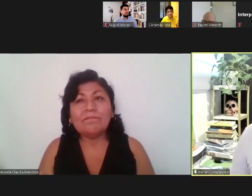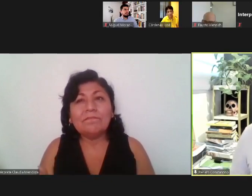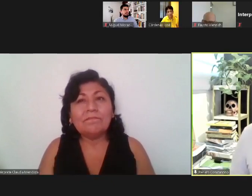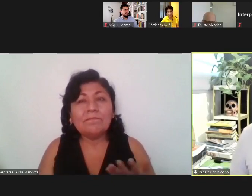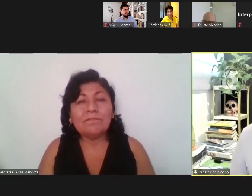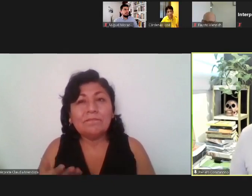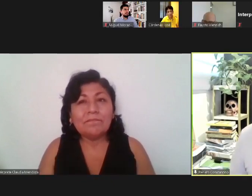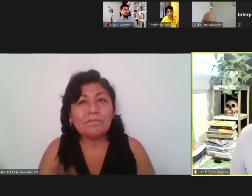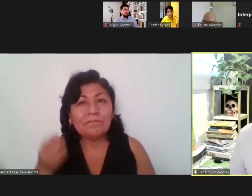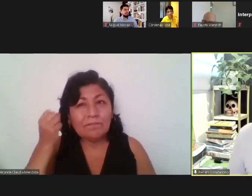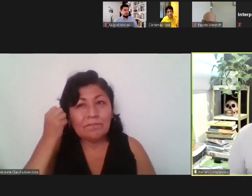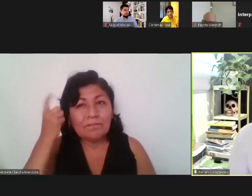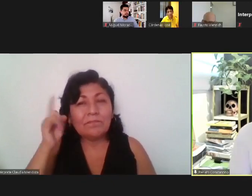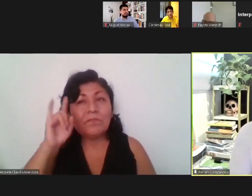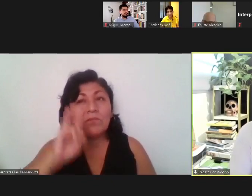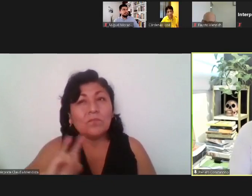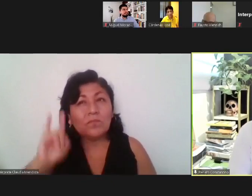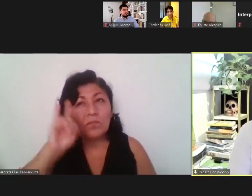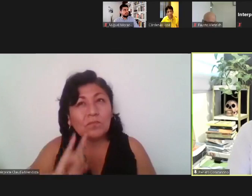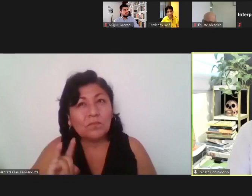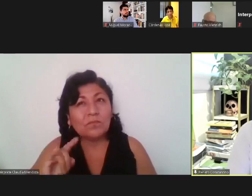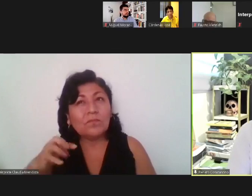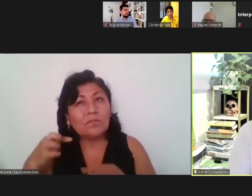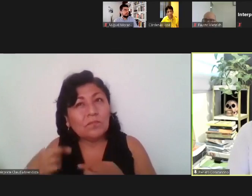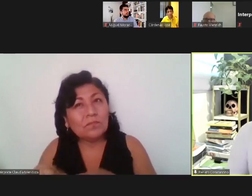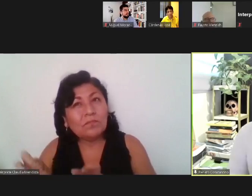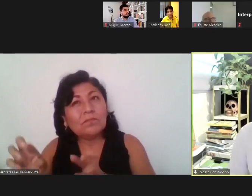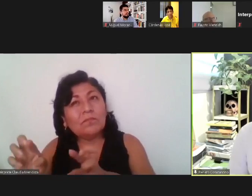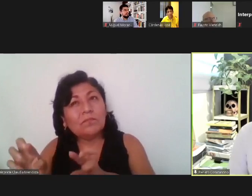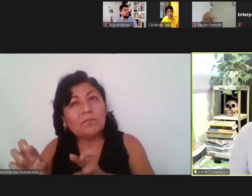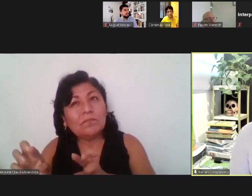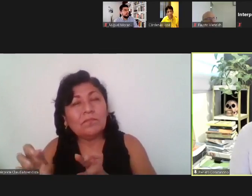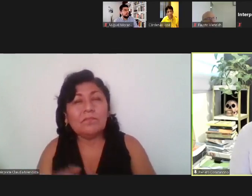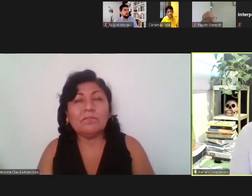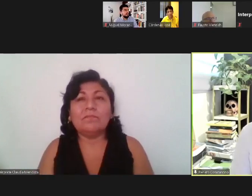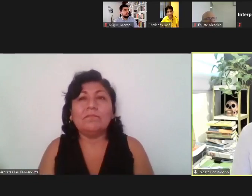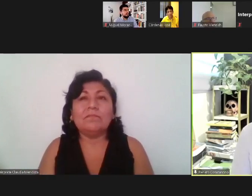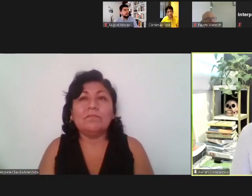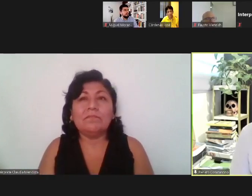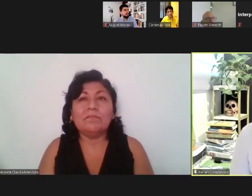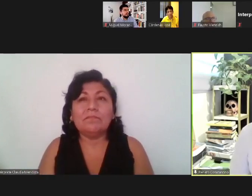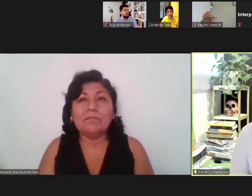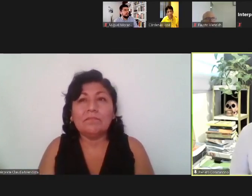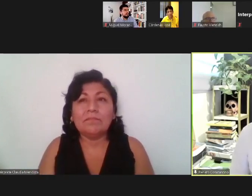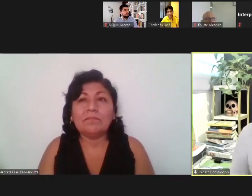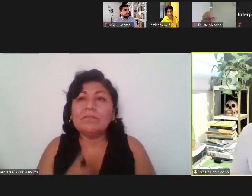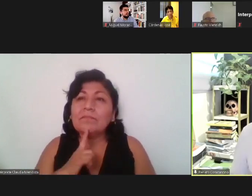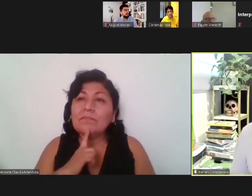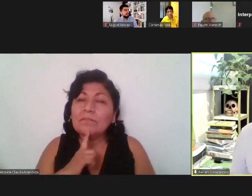los usos permitidos, ¿no? Creo que eso es algo que termina siendo cuál es